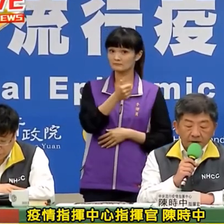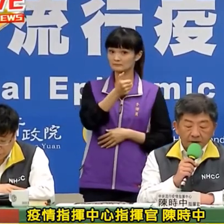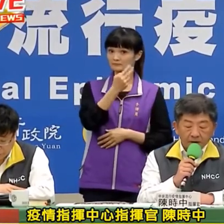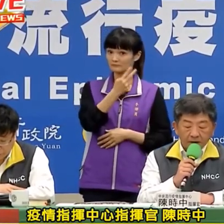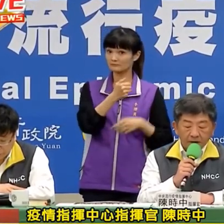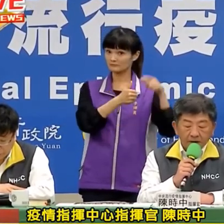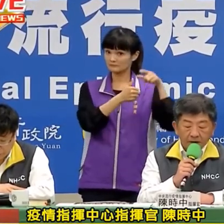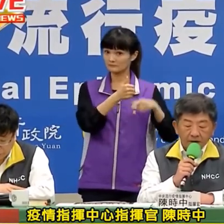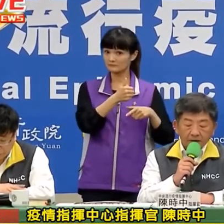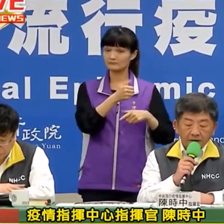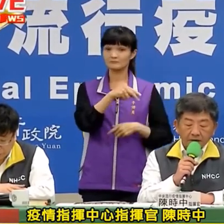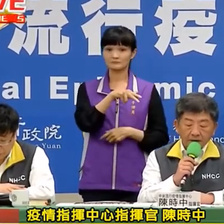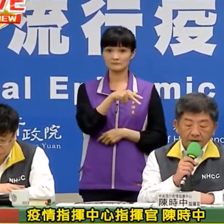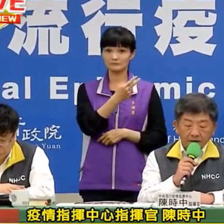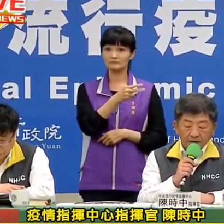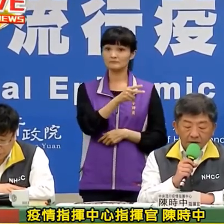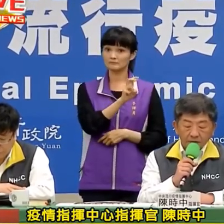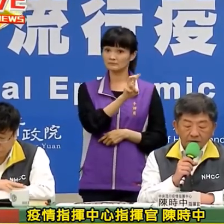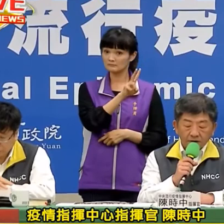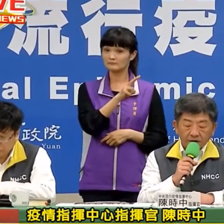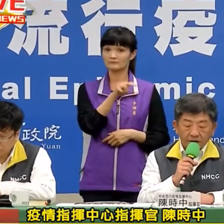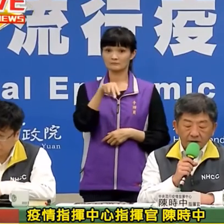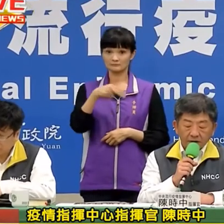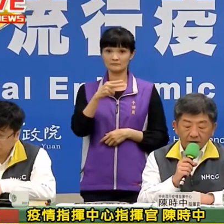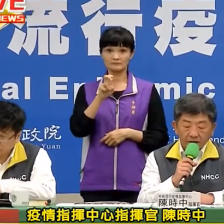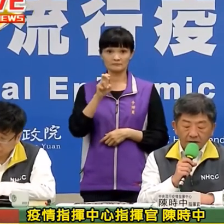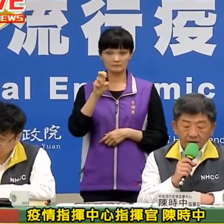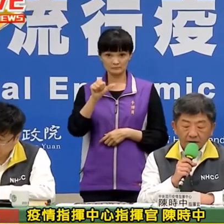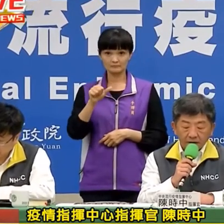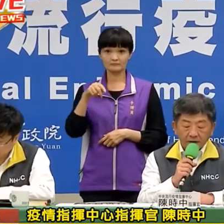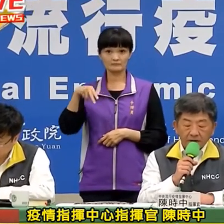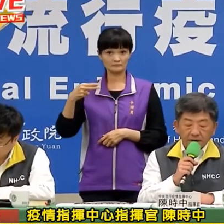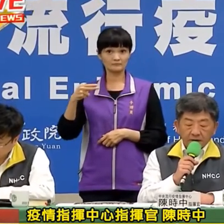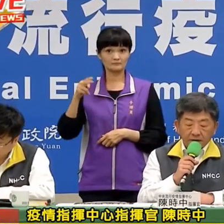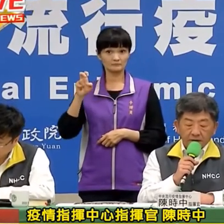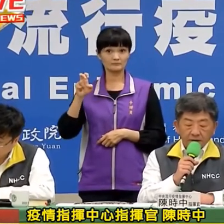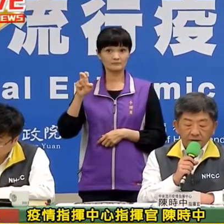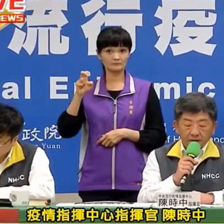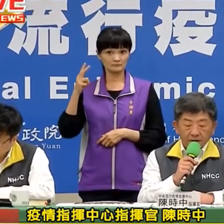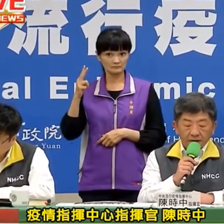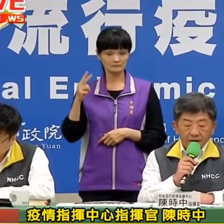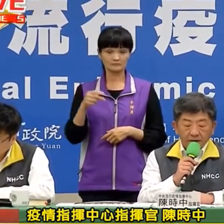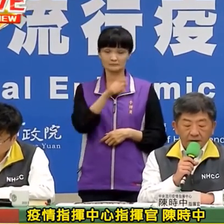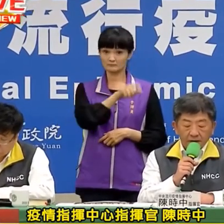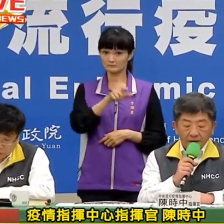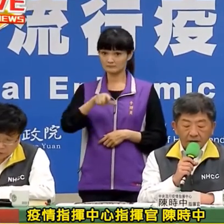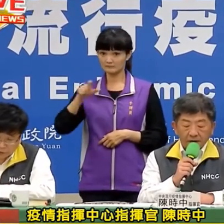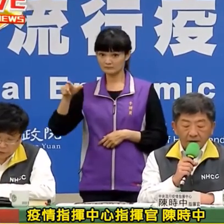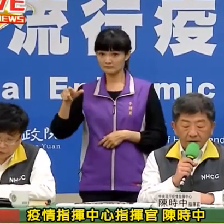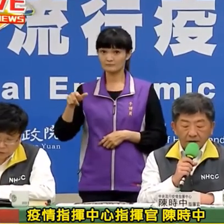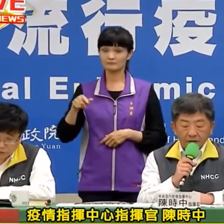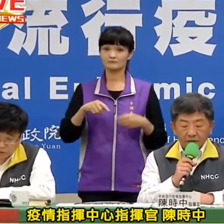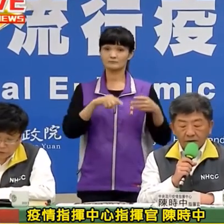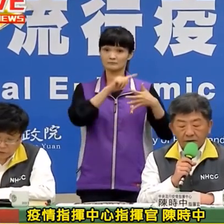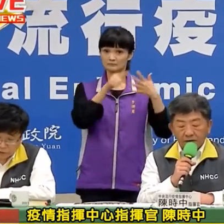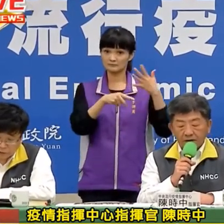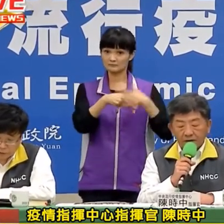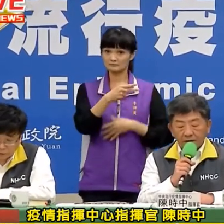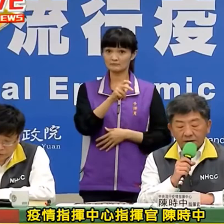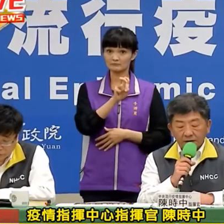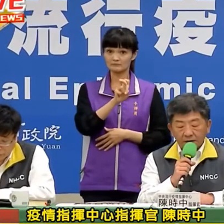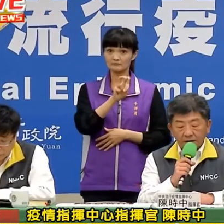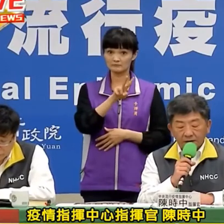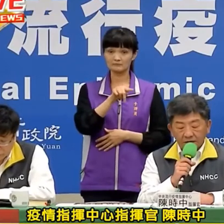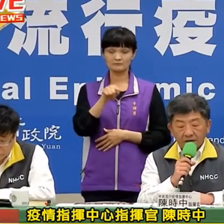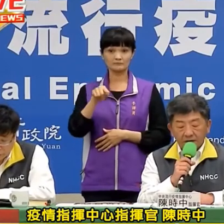152、222跟225及案272，222到225